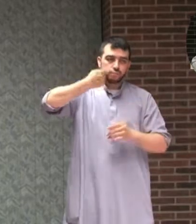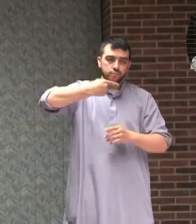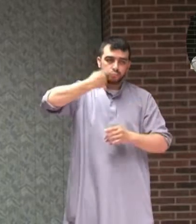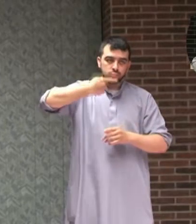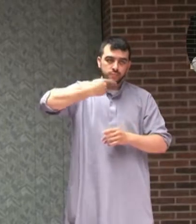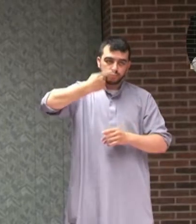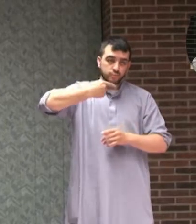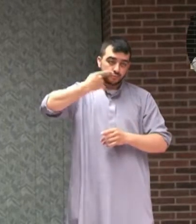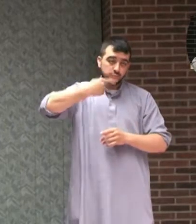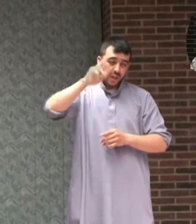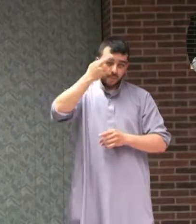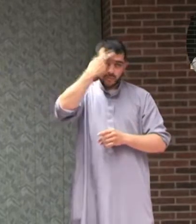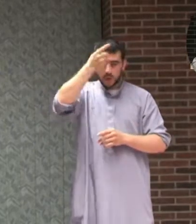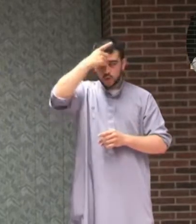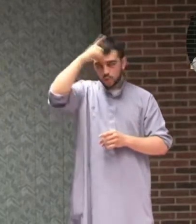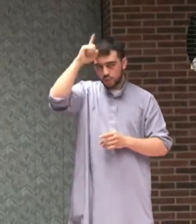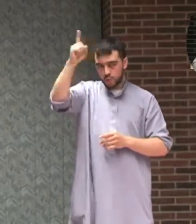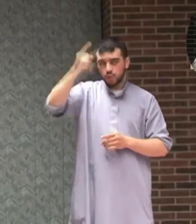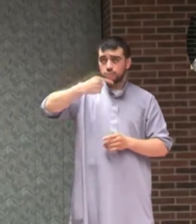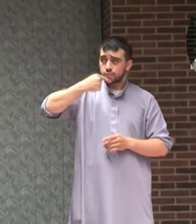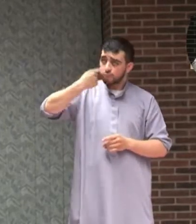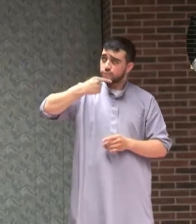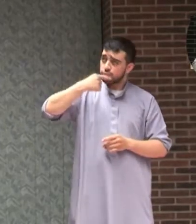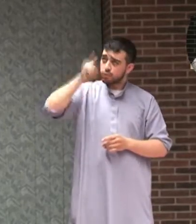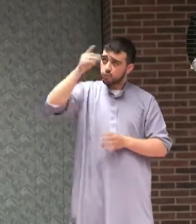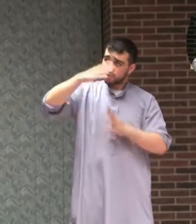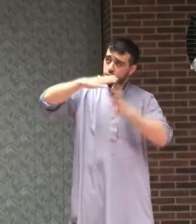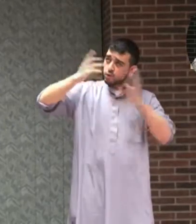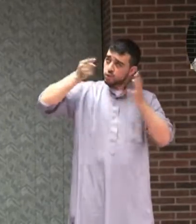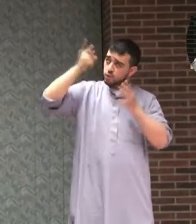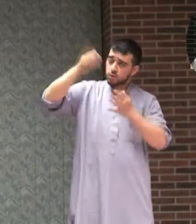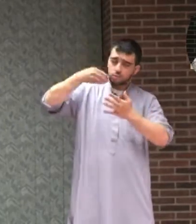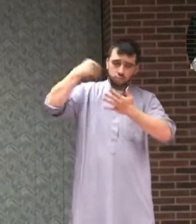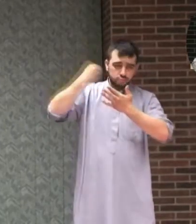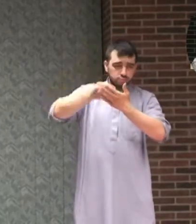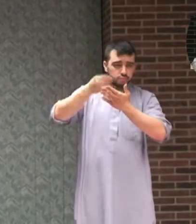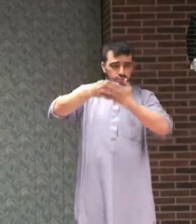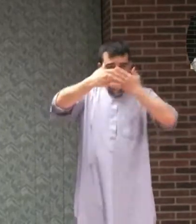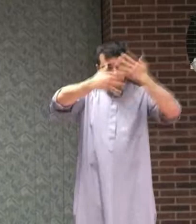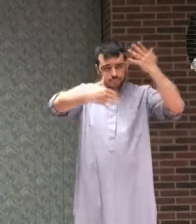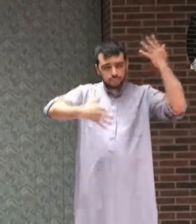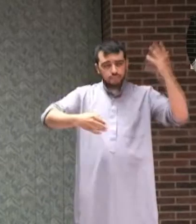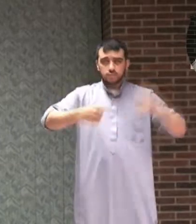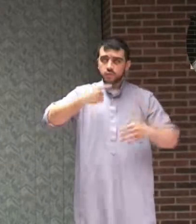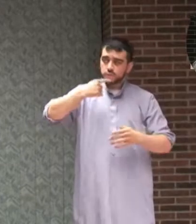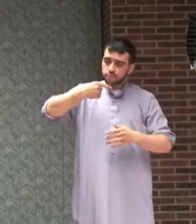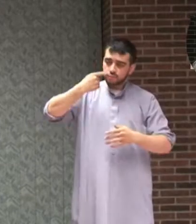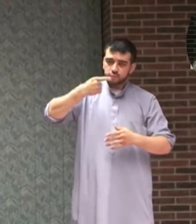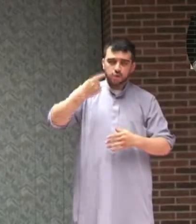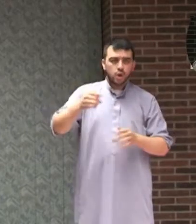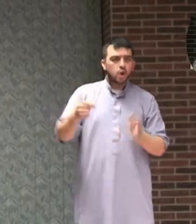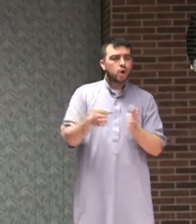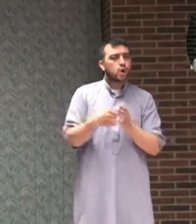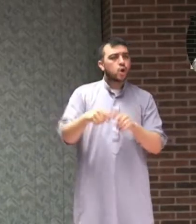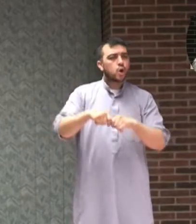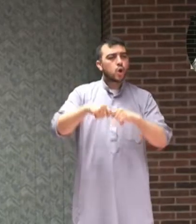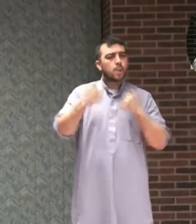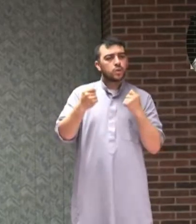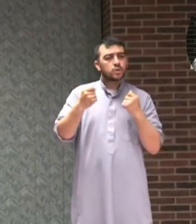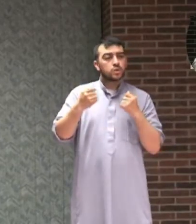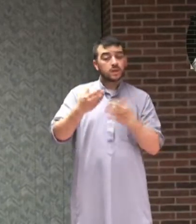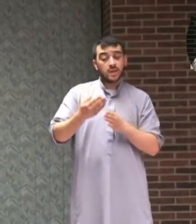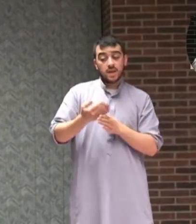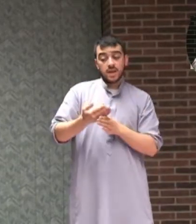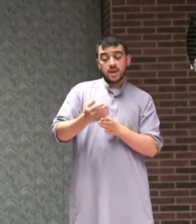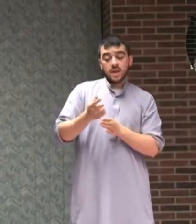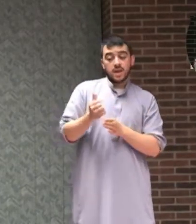convient aux croyants d'évoquer Allah subhanahu wa ta'ala et de le glorifier, et cela commence à partir de la nuit du Eid, c'est-à-dire la nuit où on ne